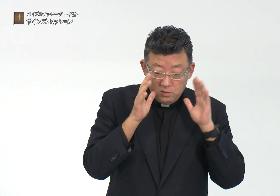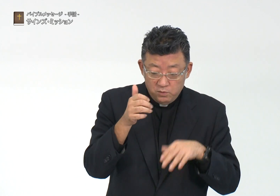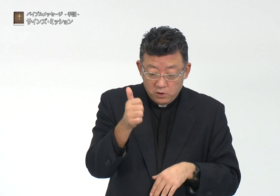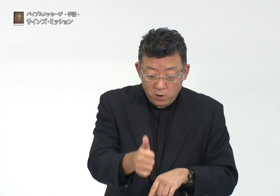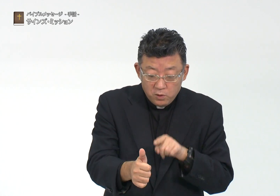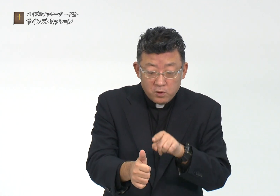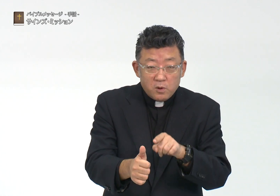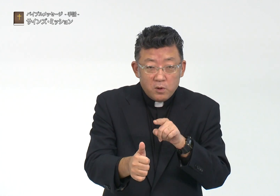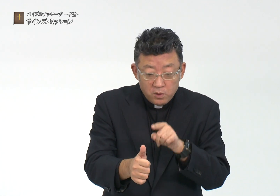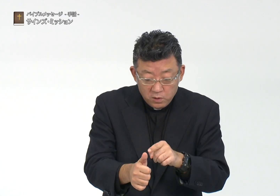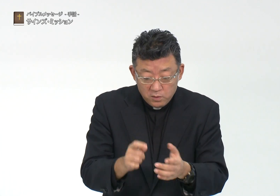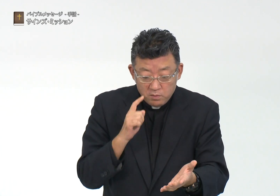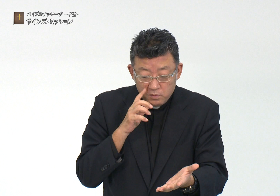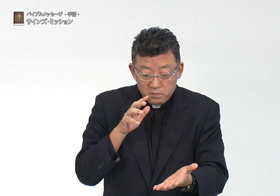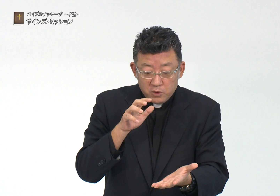嬰児を見つける